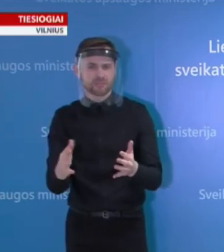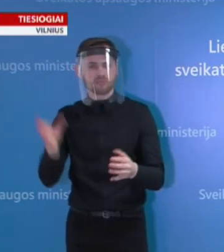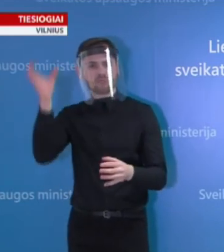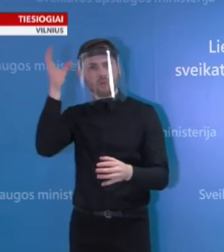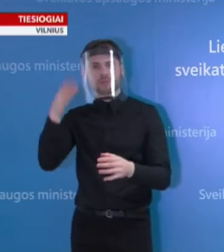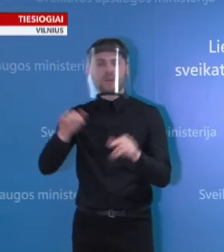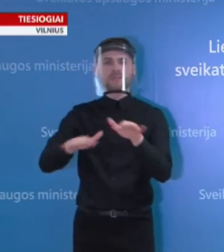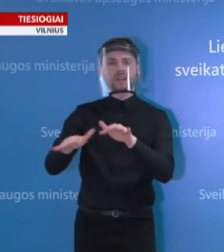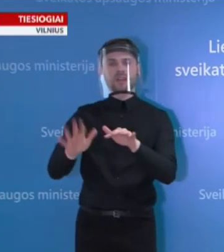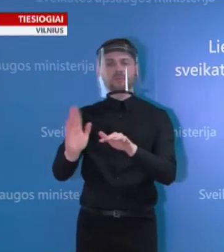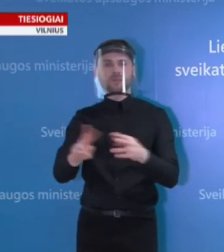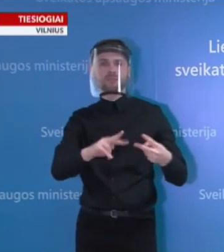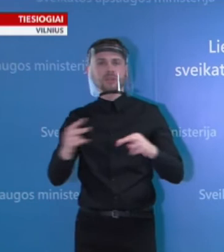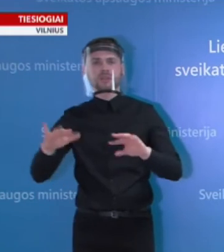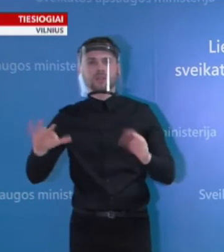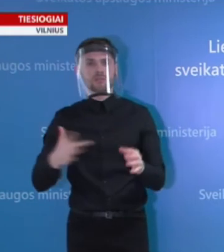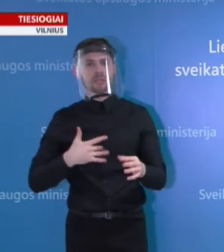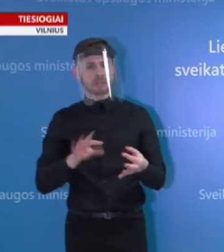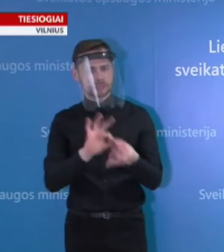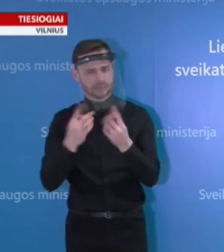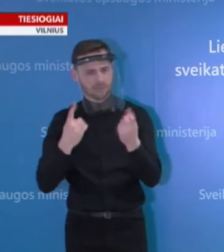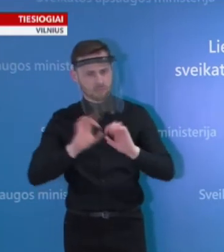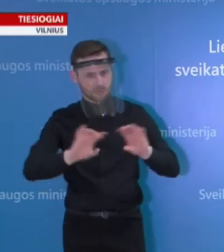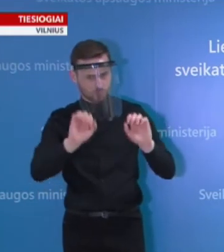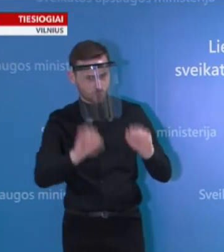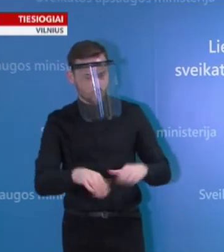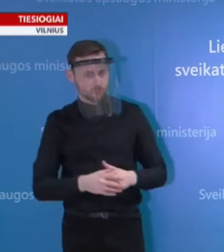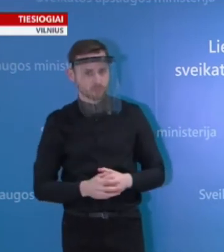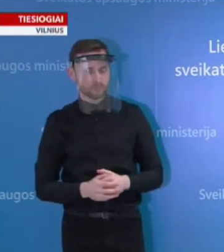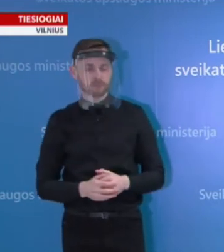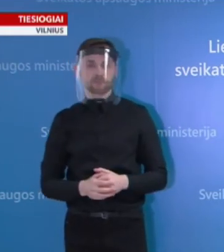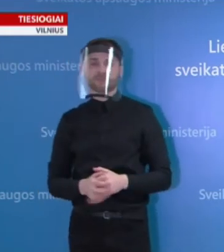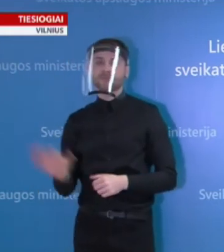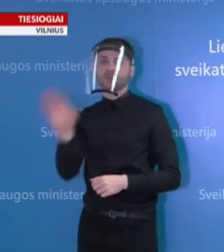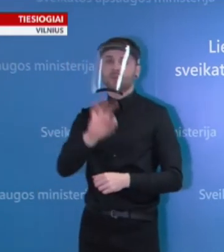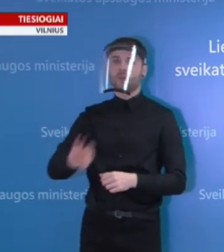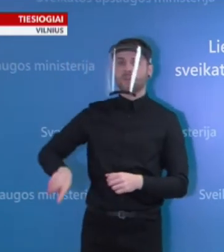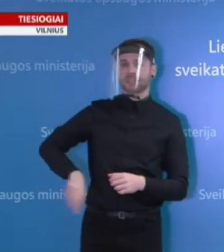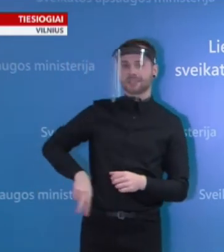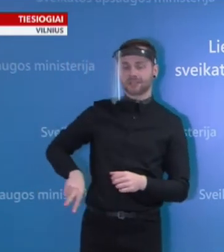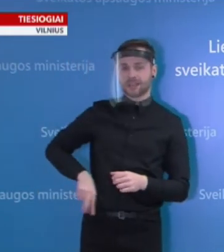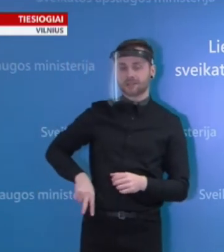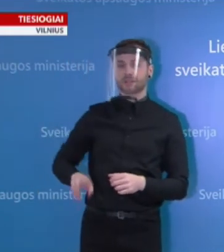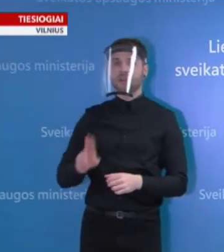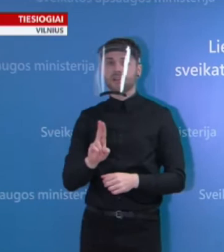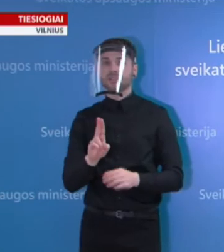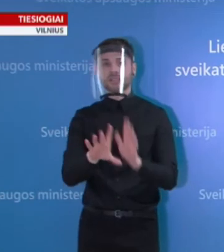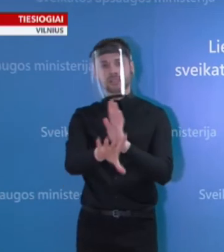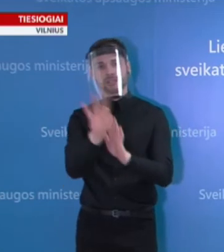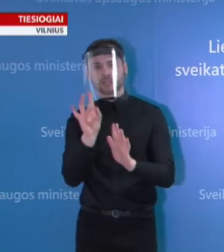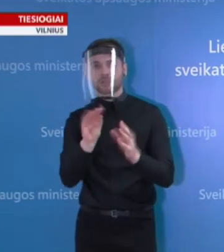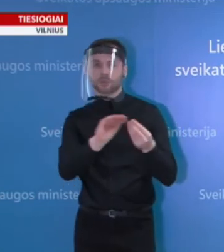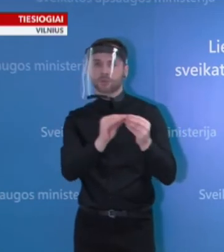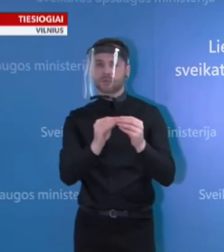mokslinę veiklą, kuri ten yra vykdoma? Na, ne, tai su vadovo išrinkimu tikrai niekaip yra nesusiję,